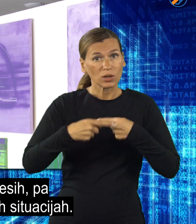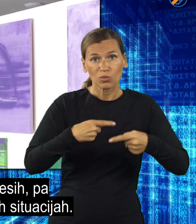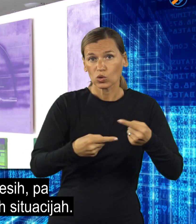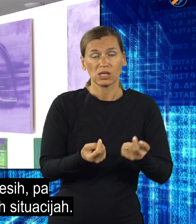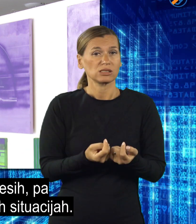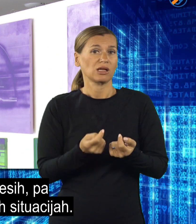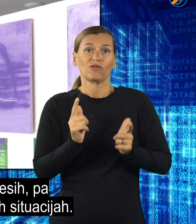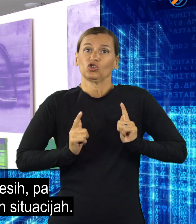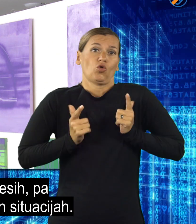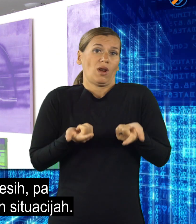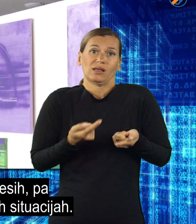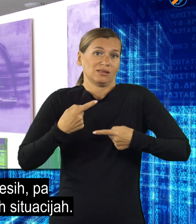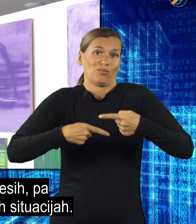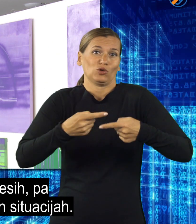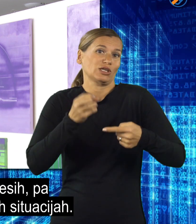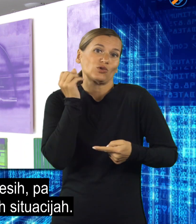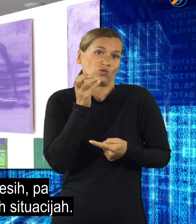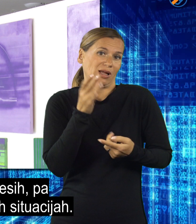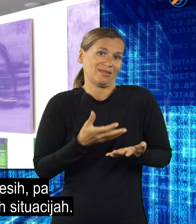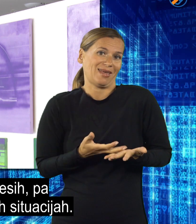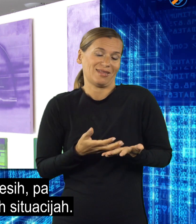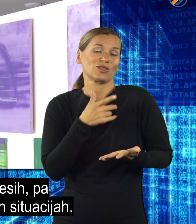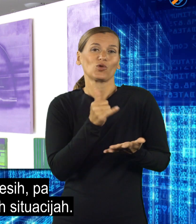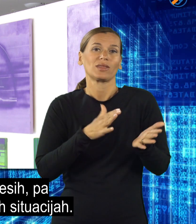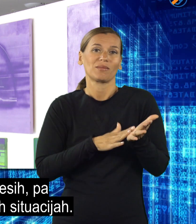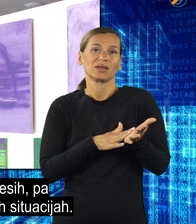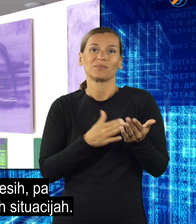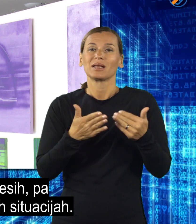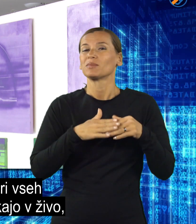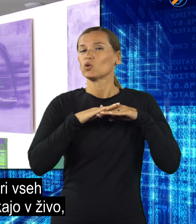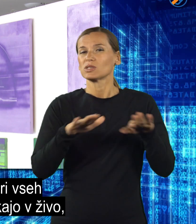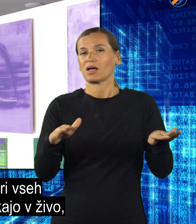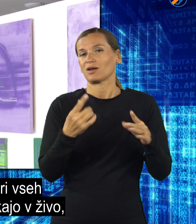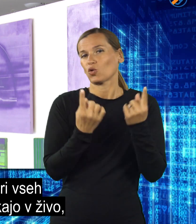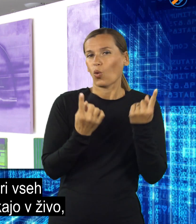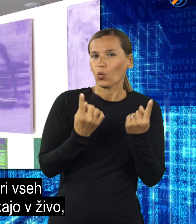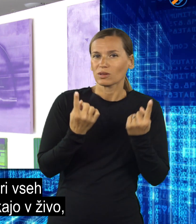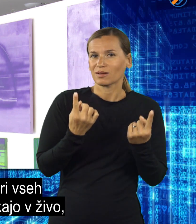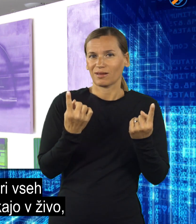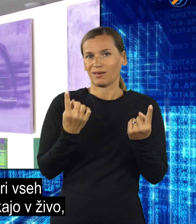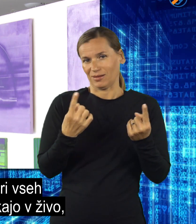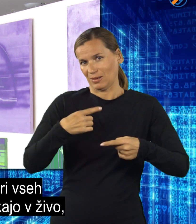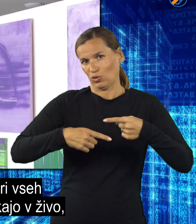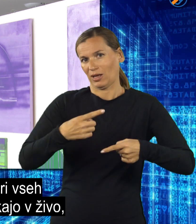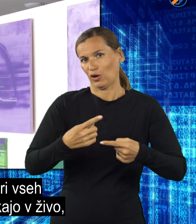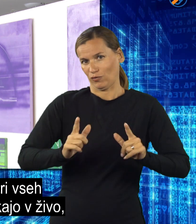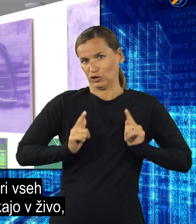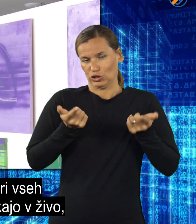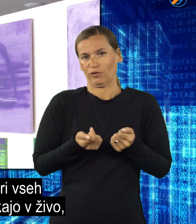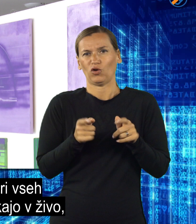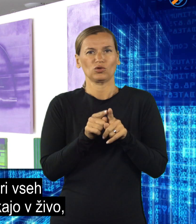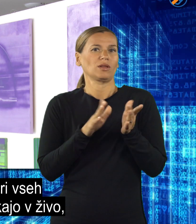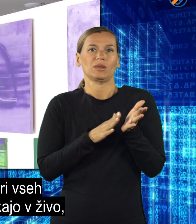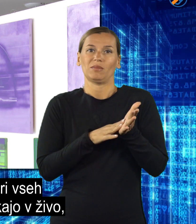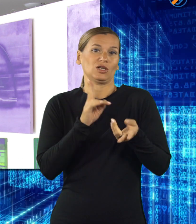v delovnih procesih, pa tudi čisto v življenjskih procesih vsak dan. To je recimo pri vseh dogodkih,